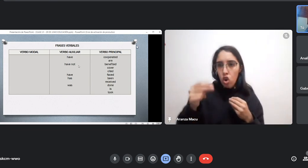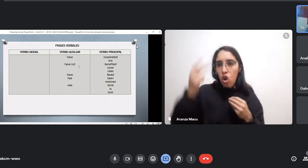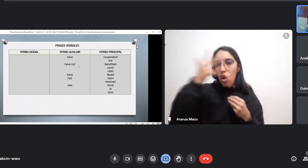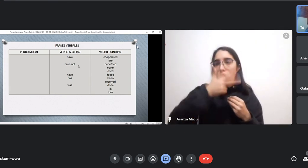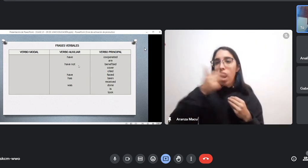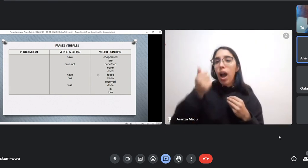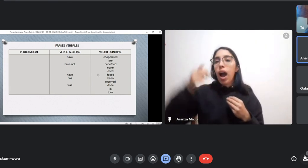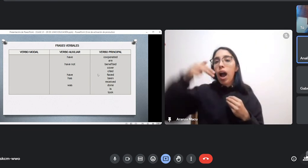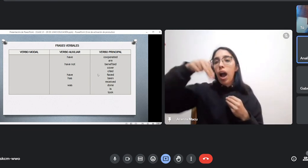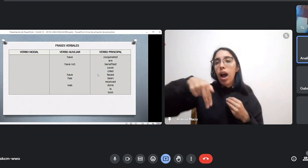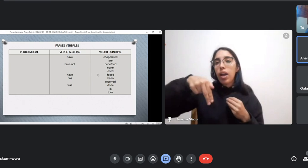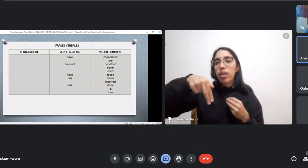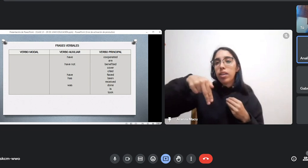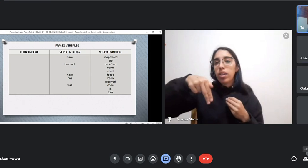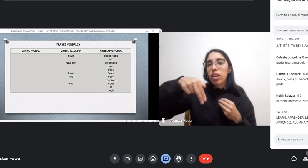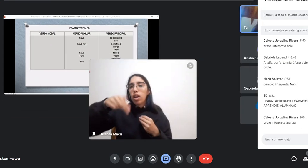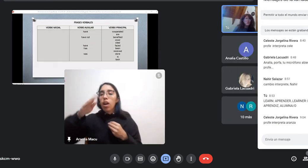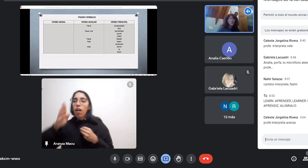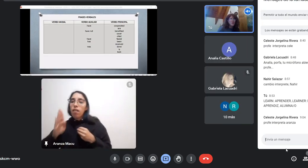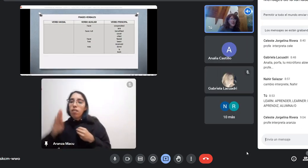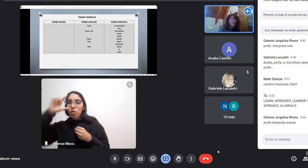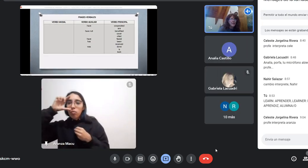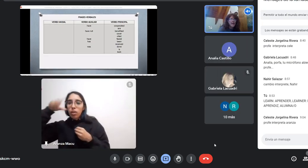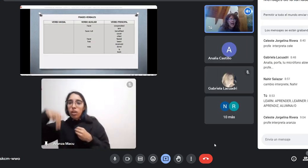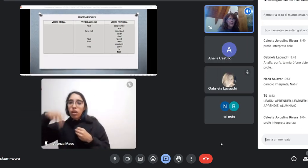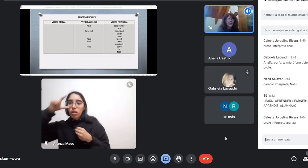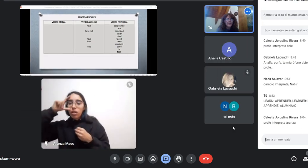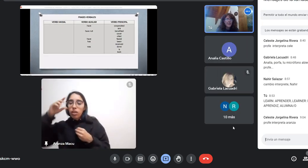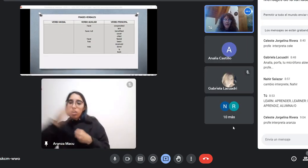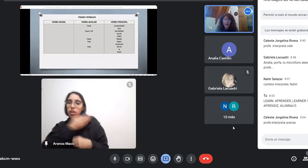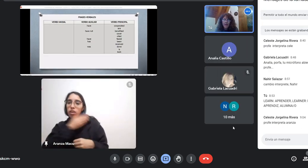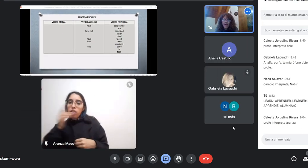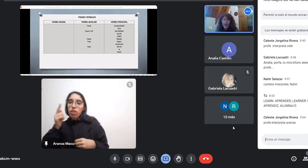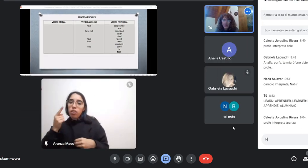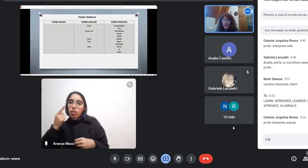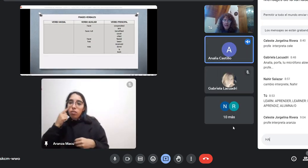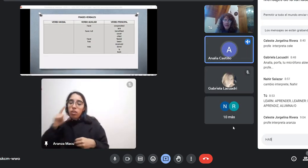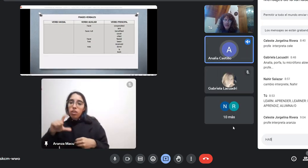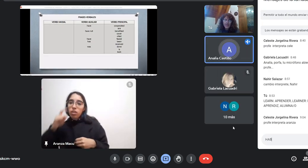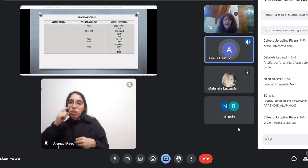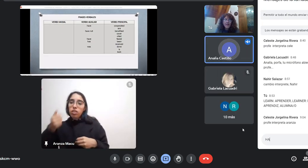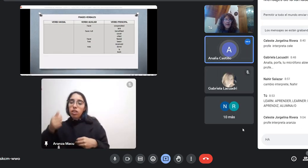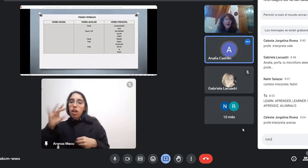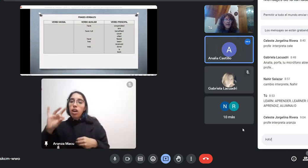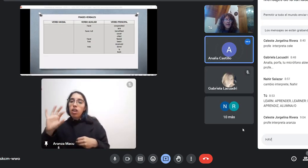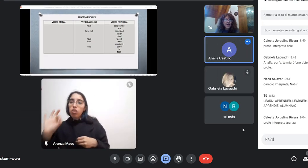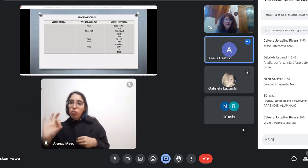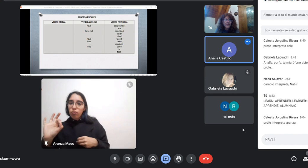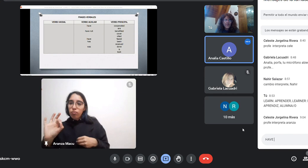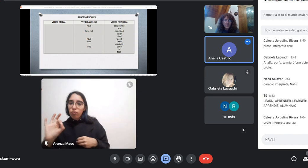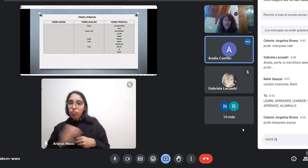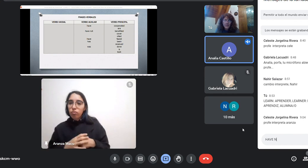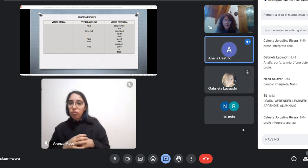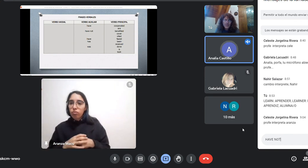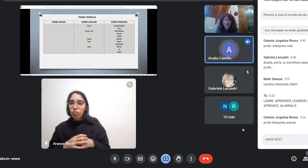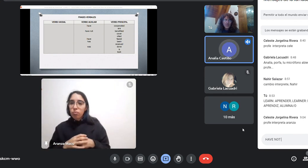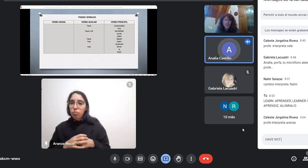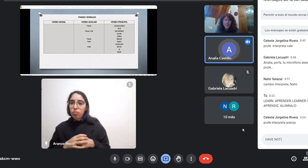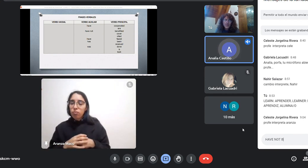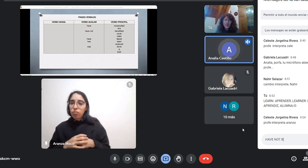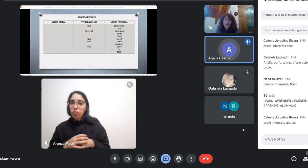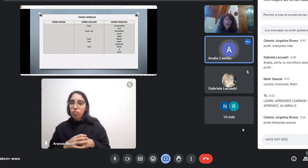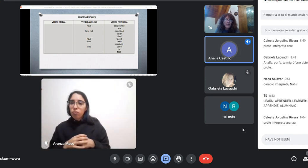sea no han sido beneficiados, yo lo voy a escribir acá. A ver. Yo lo traje